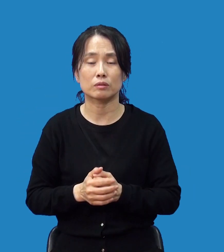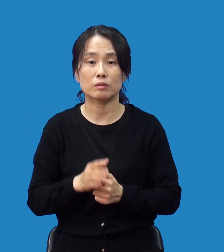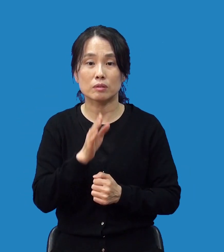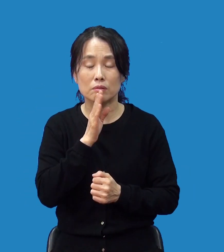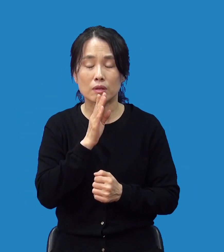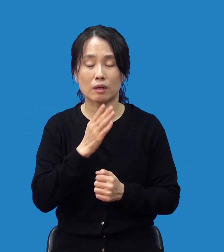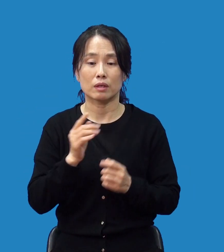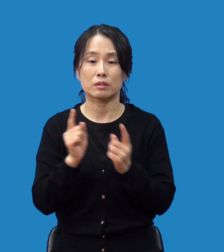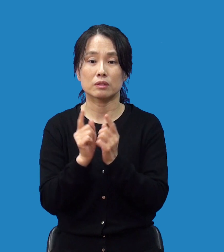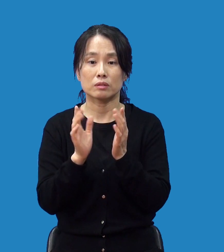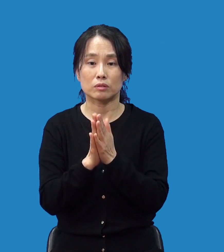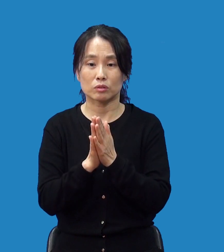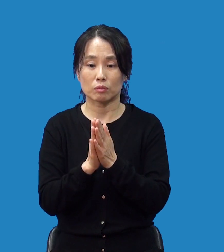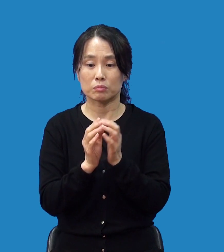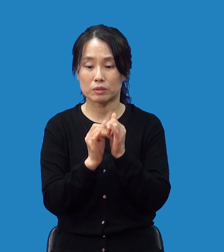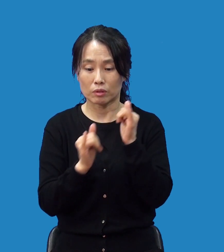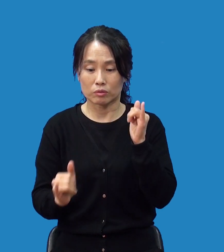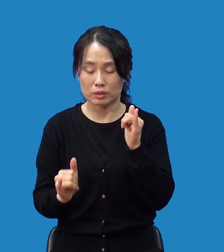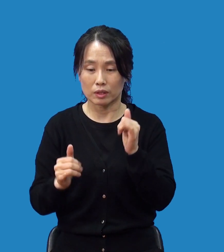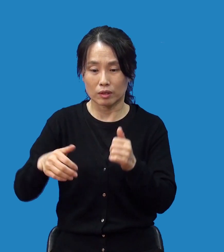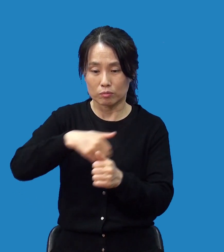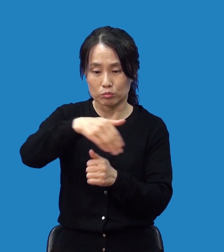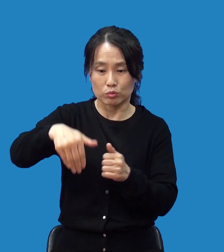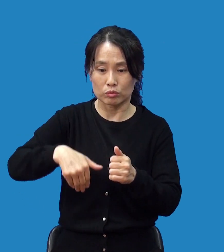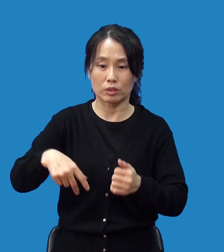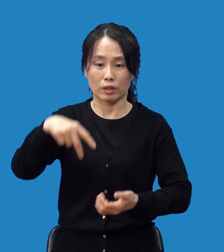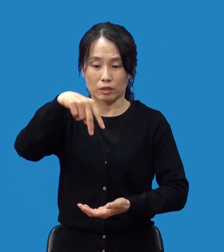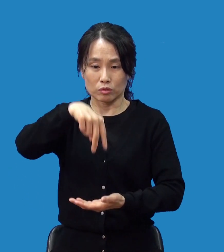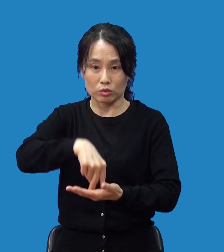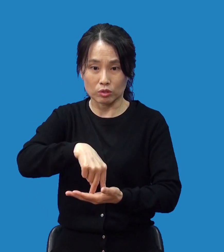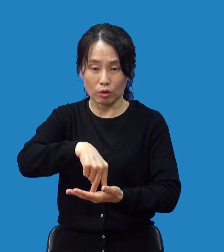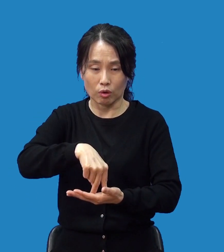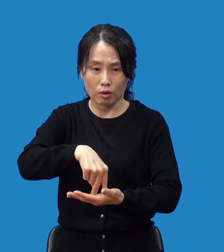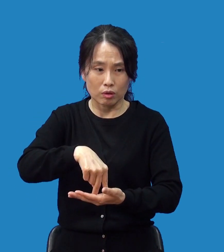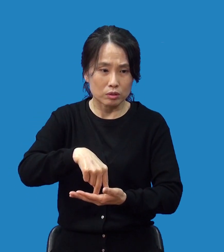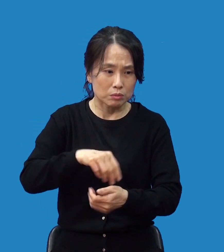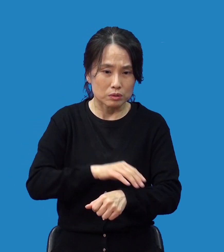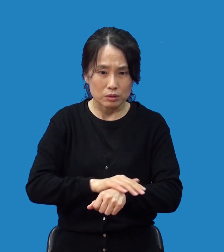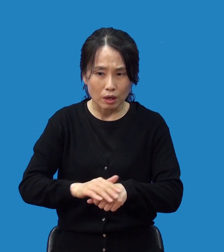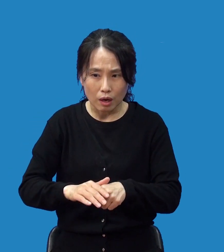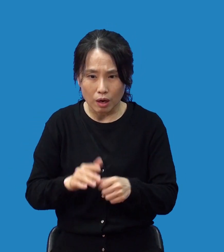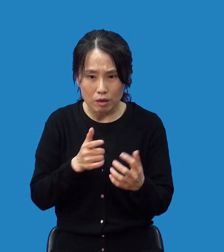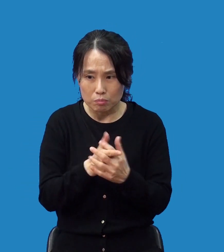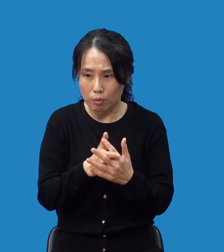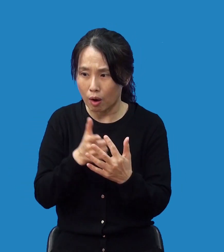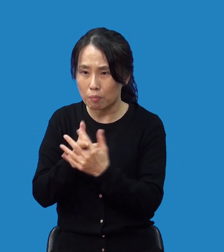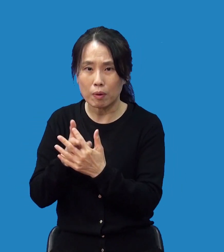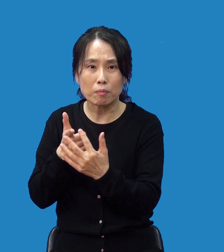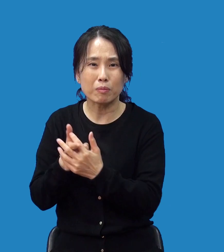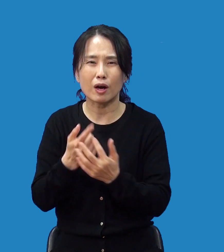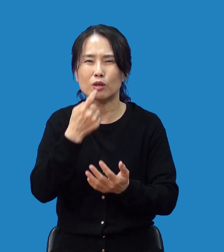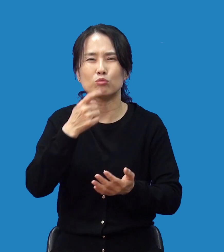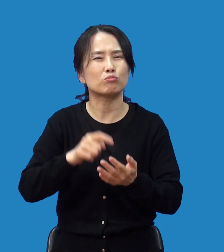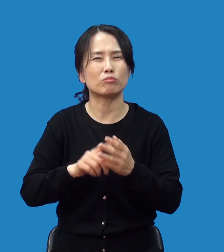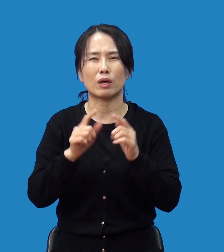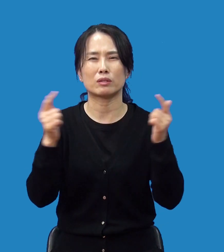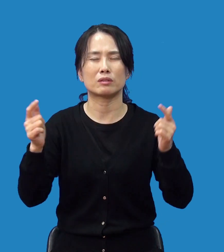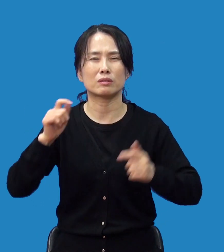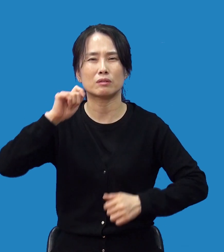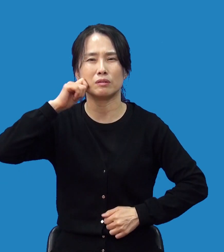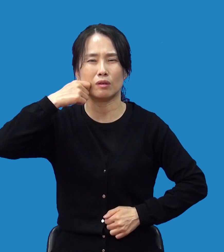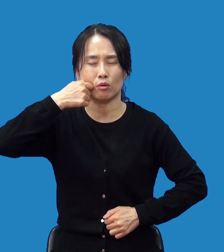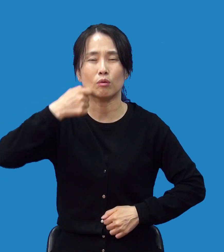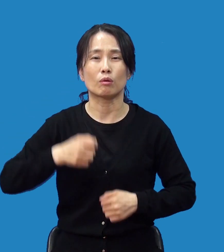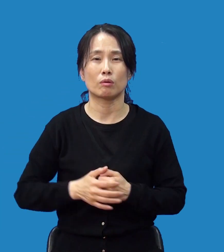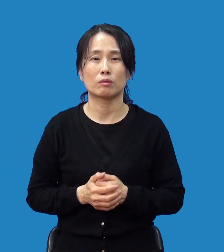현장에 내가 서 있어 보면 자기 시대를 분별하는 것이 쉽지 않습니다.